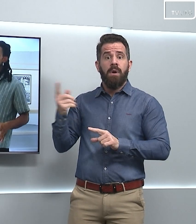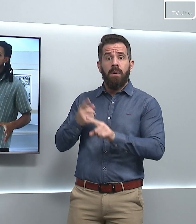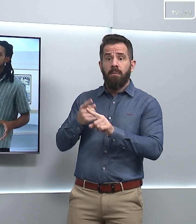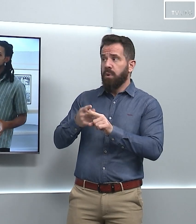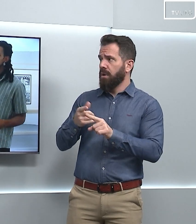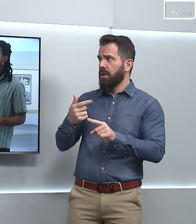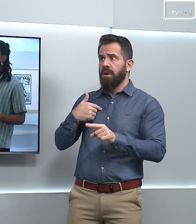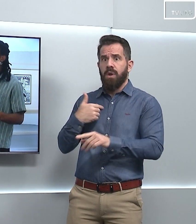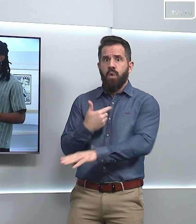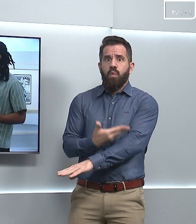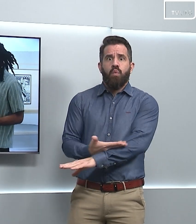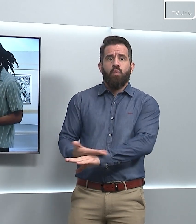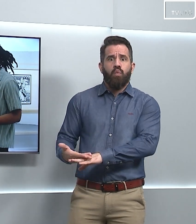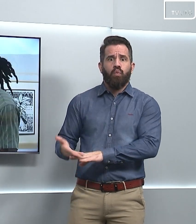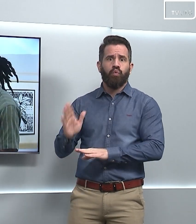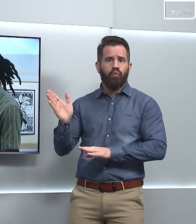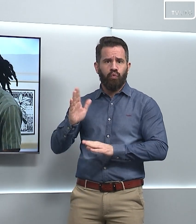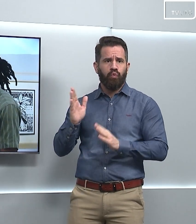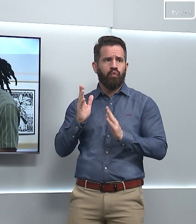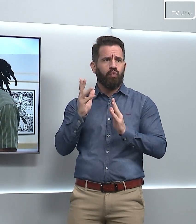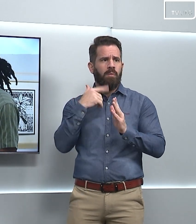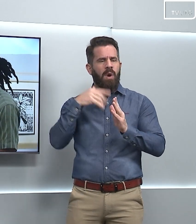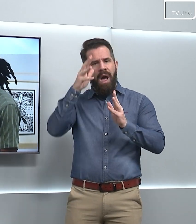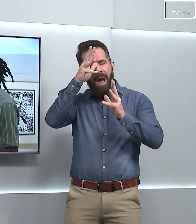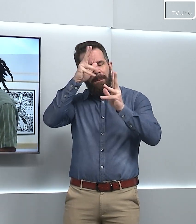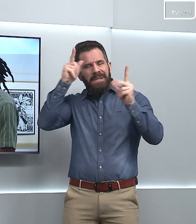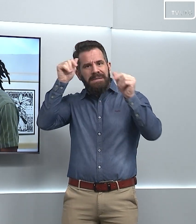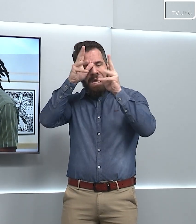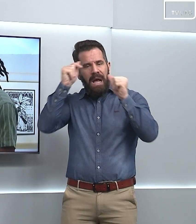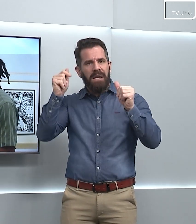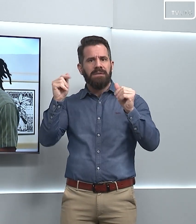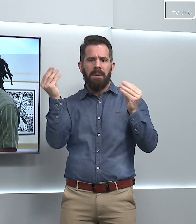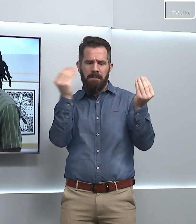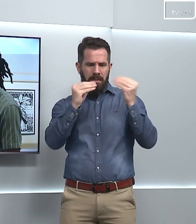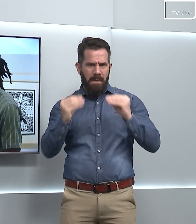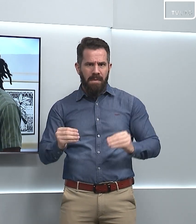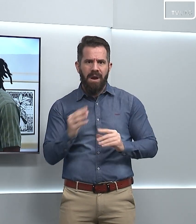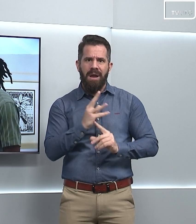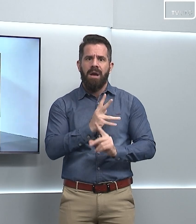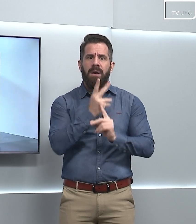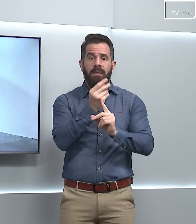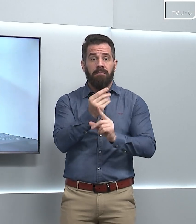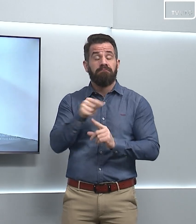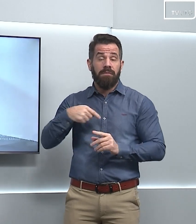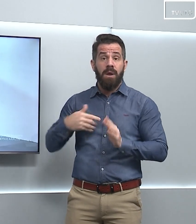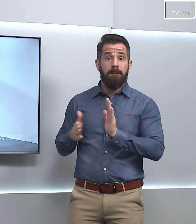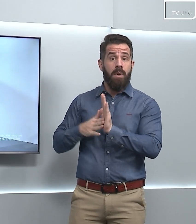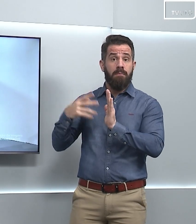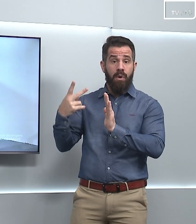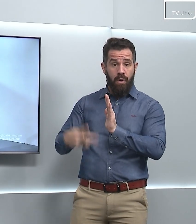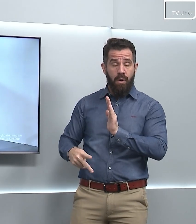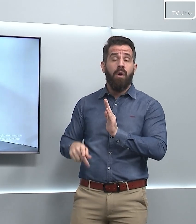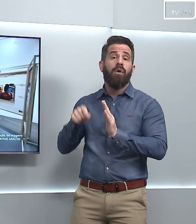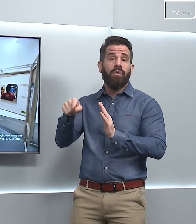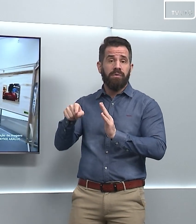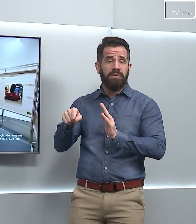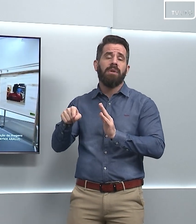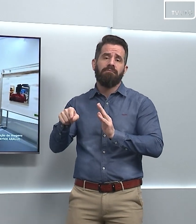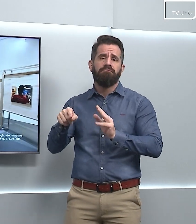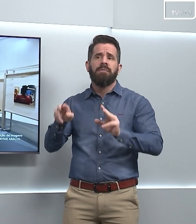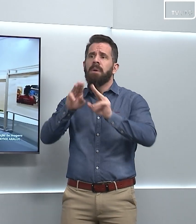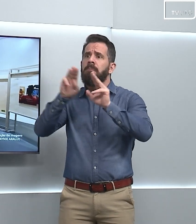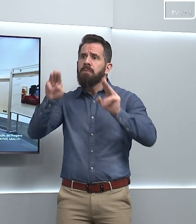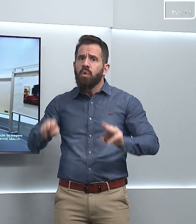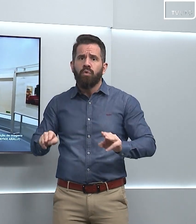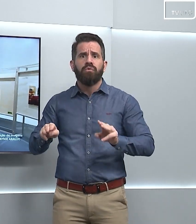costumo trabalhar com abstração na imagem. Eu acho que até justamente essa é a proposta da exposição Favela é Giro, né? De trazer vozes